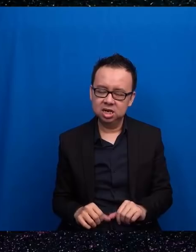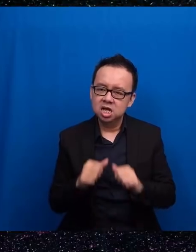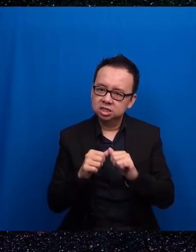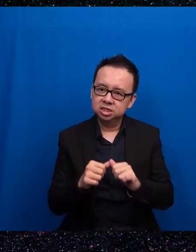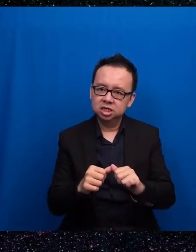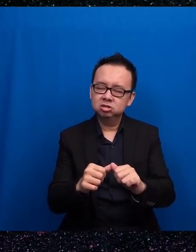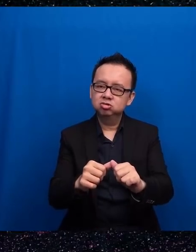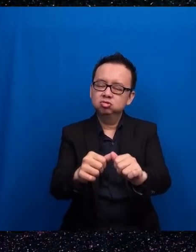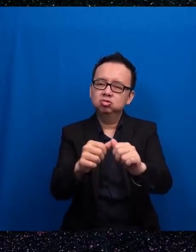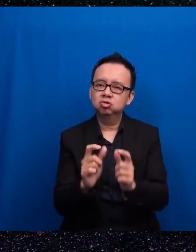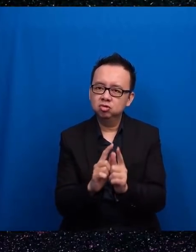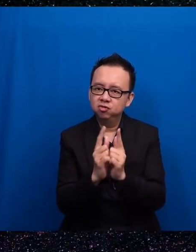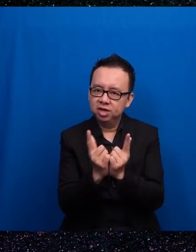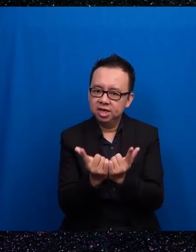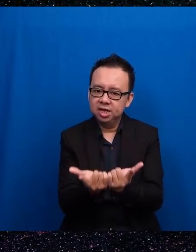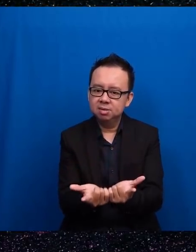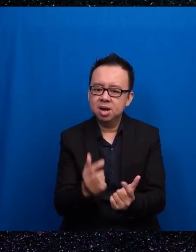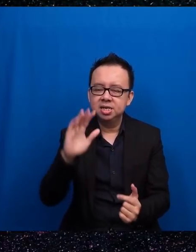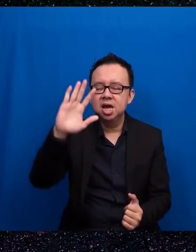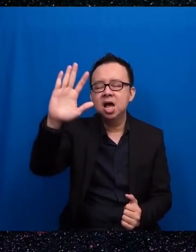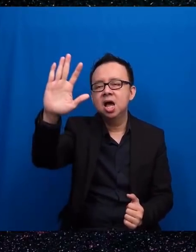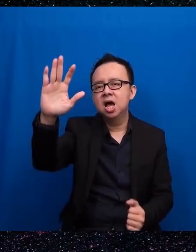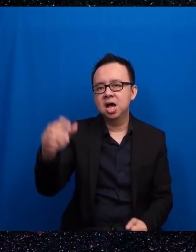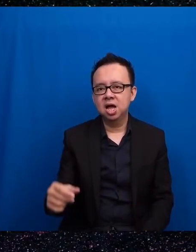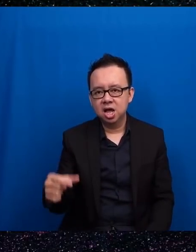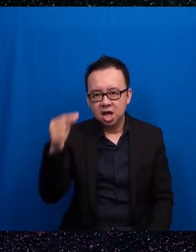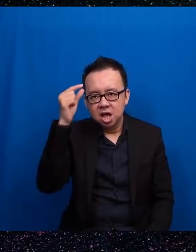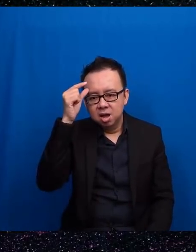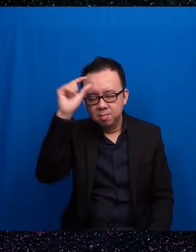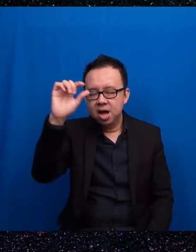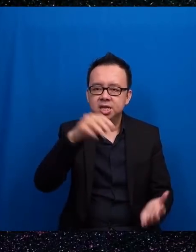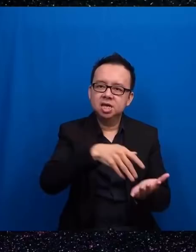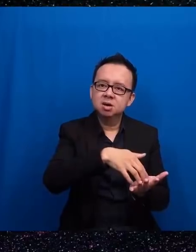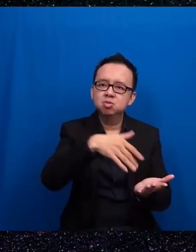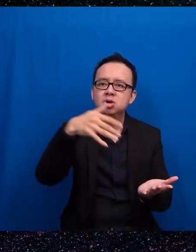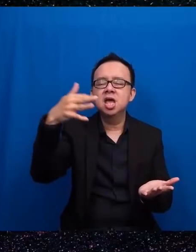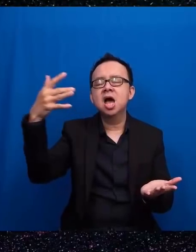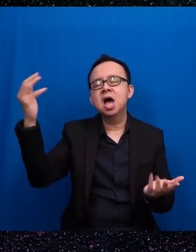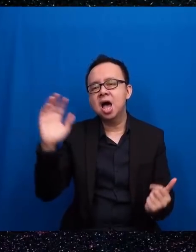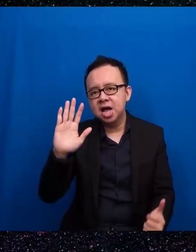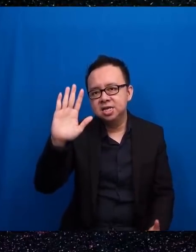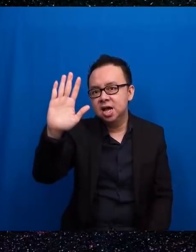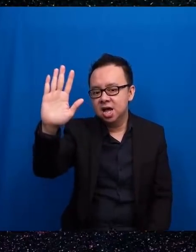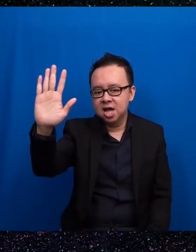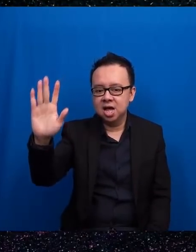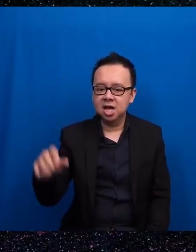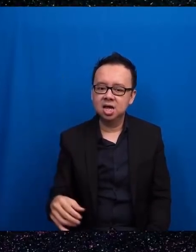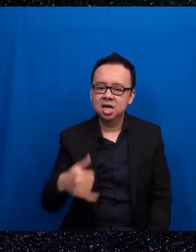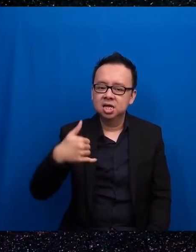kerjakan seturut firman-Nya bagi